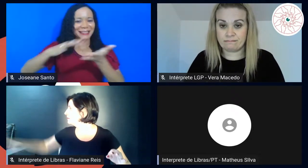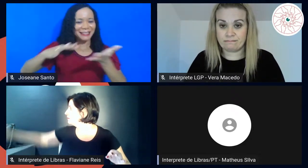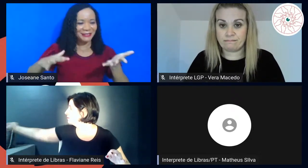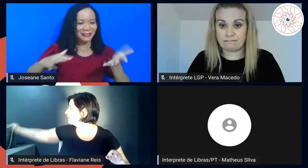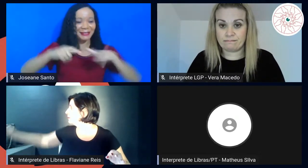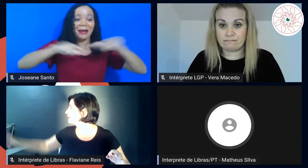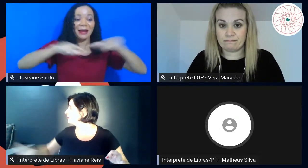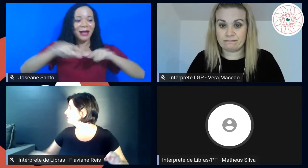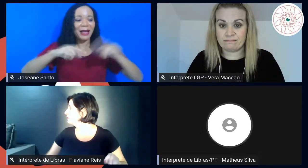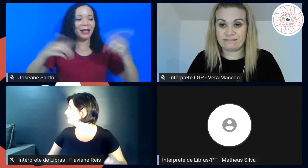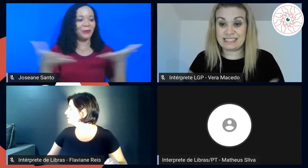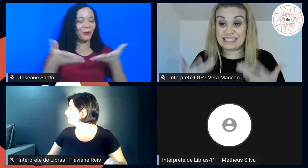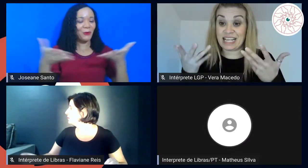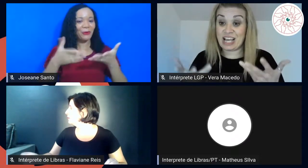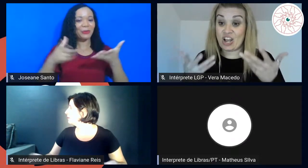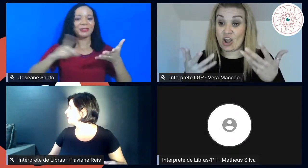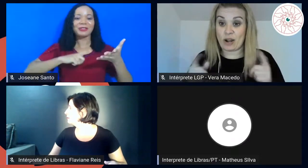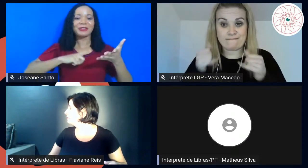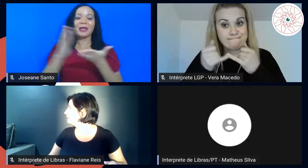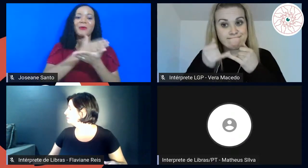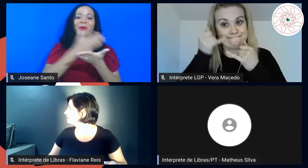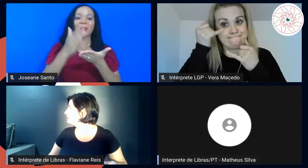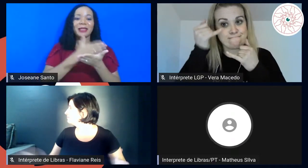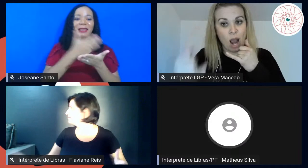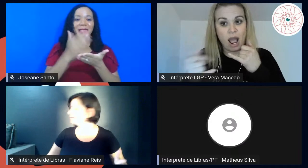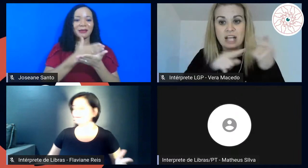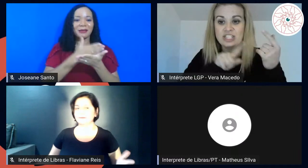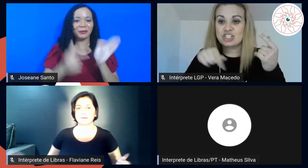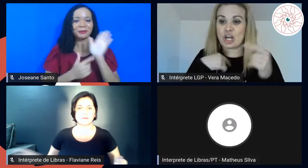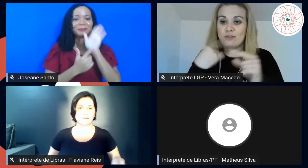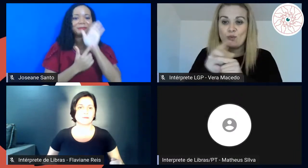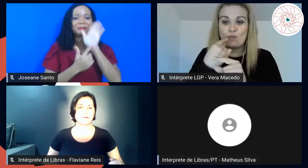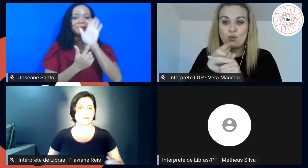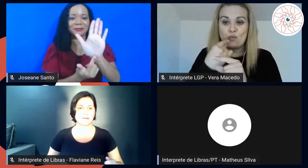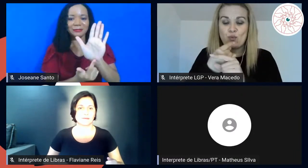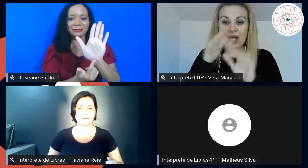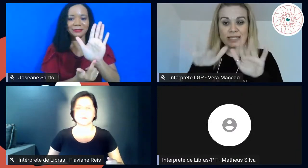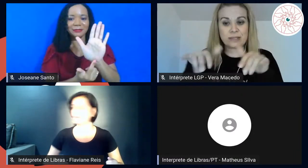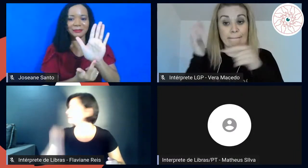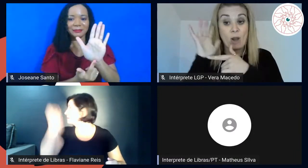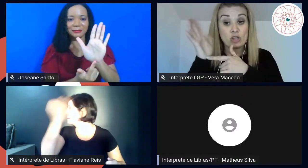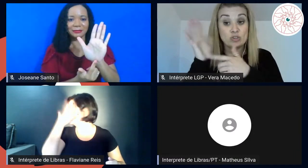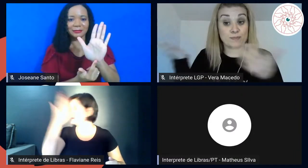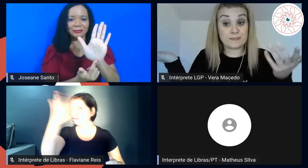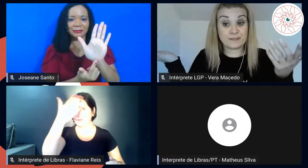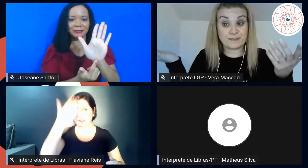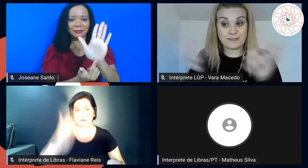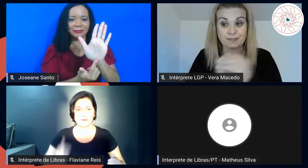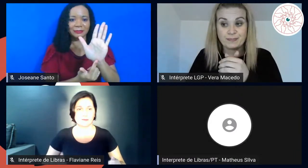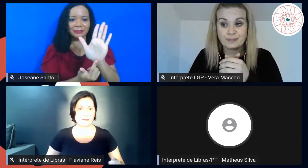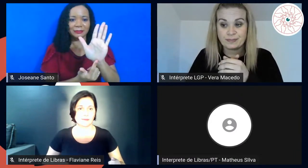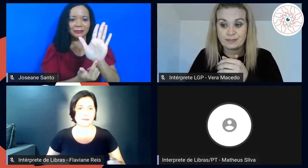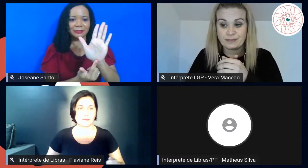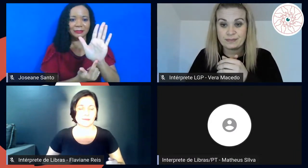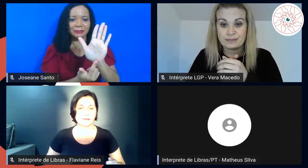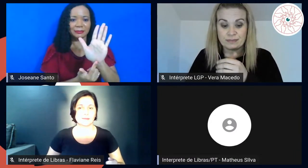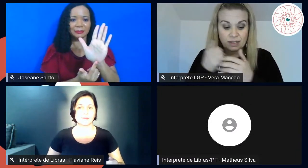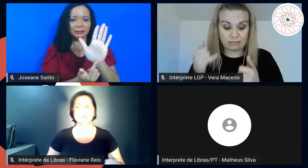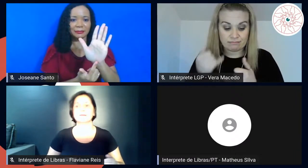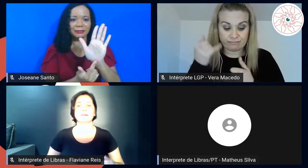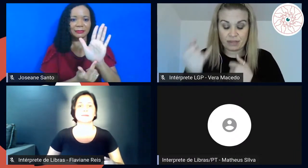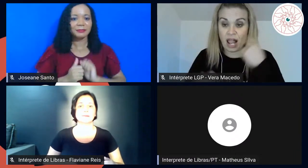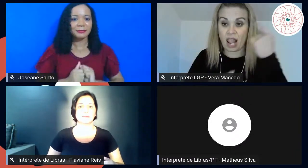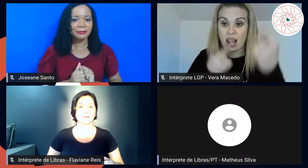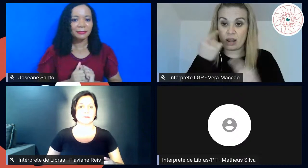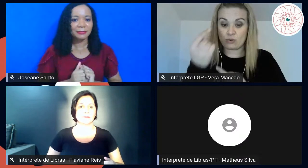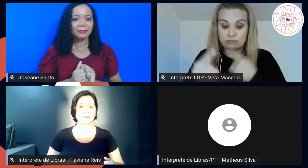ok? E agora daremos seguimento às nossas atividades de simpósio e vamos ter